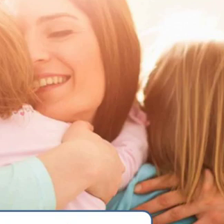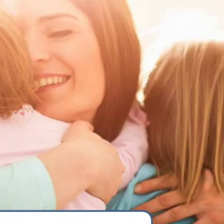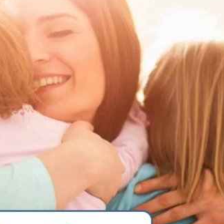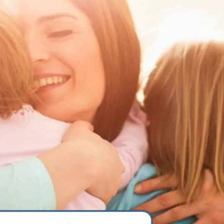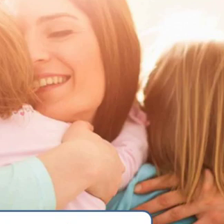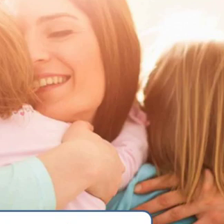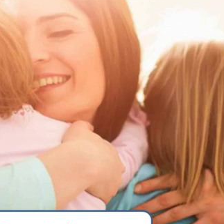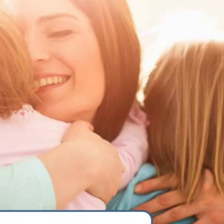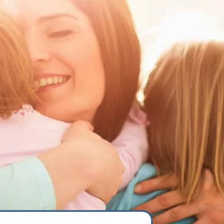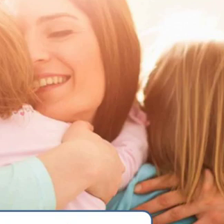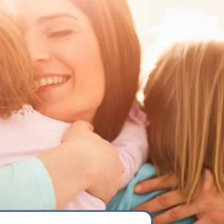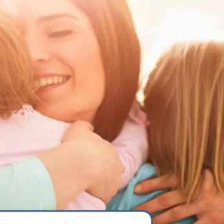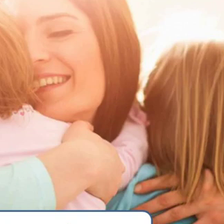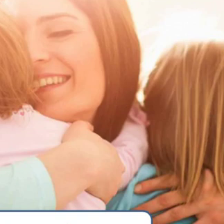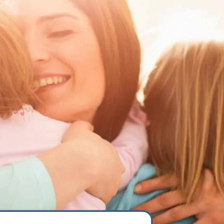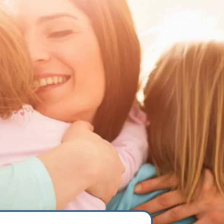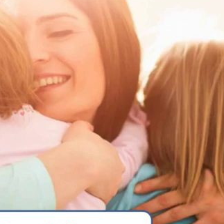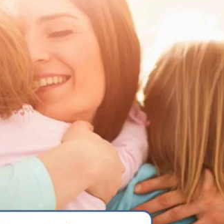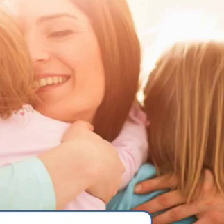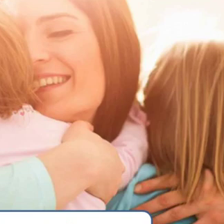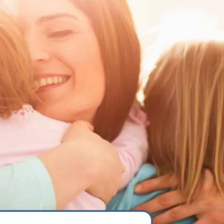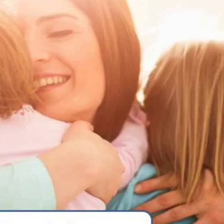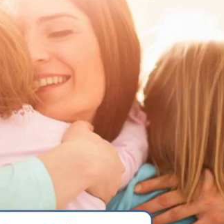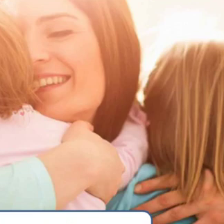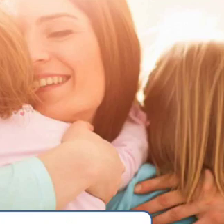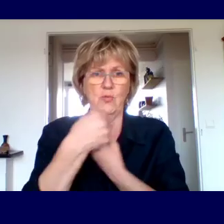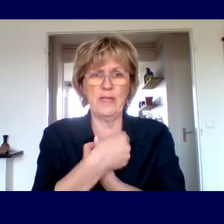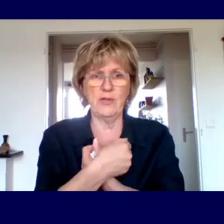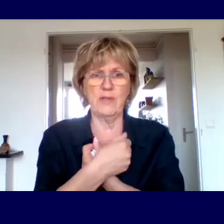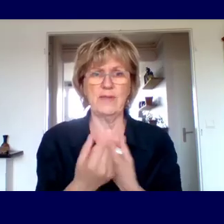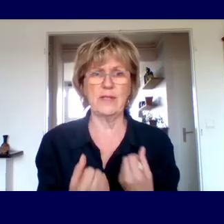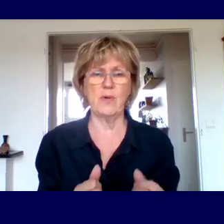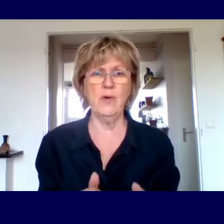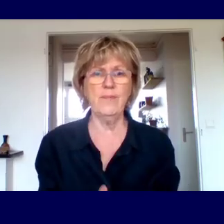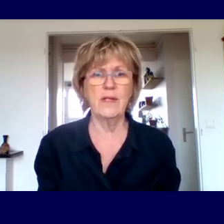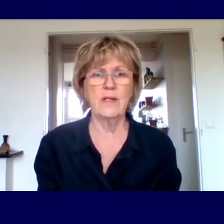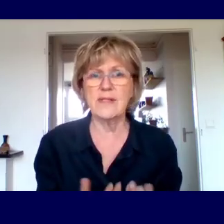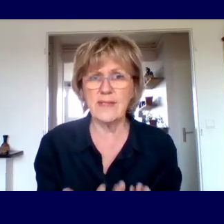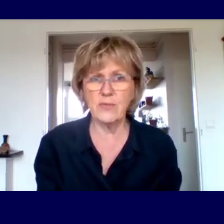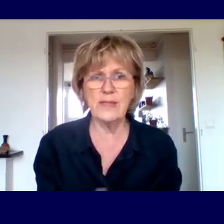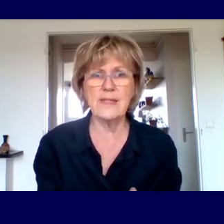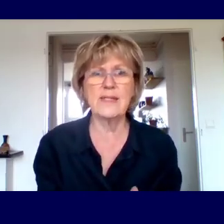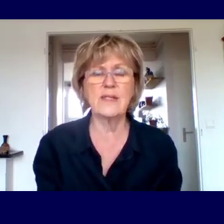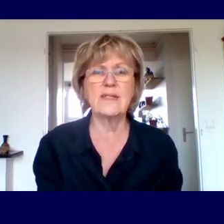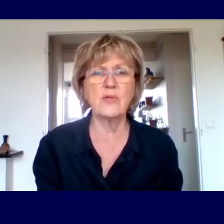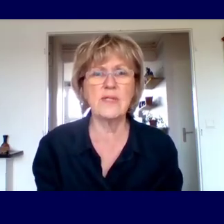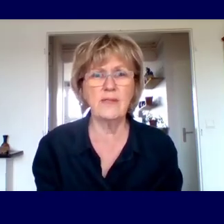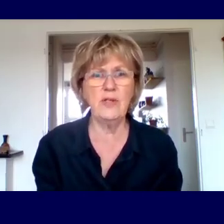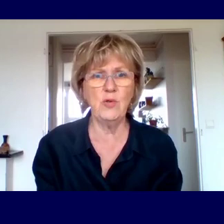maladie protège ses enfants du froid en me mettant des vêtements ça veut dire c'est ce que signifie le mot